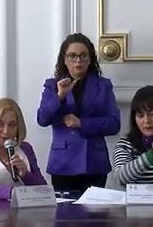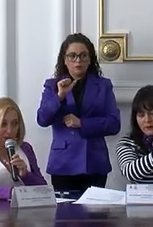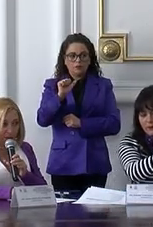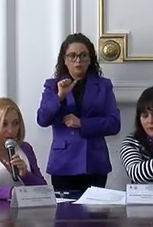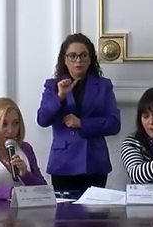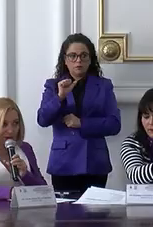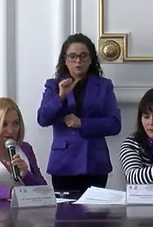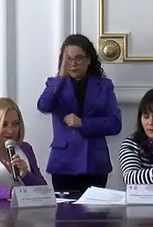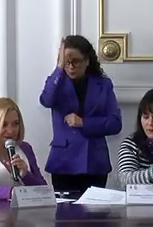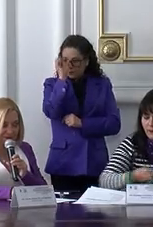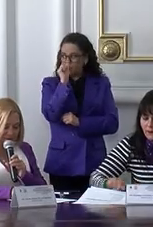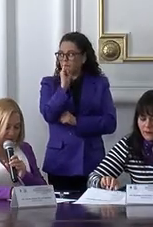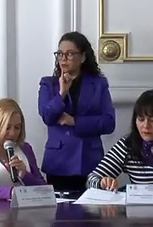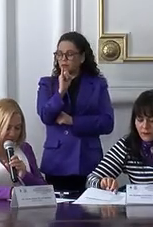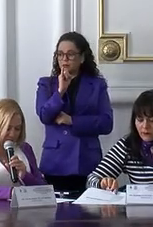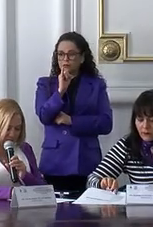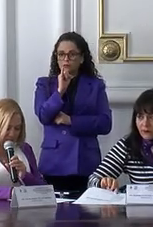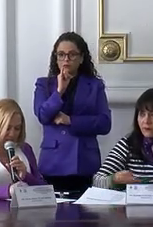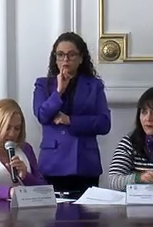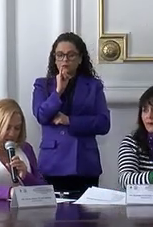Diputado Villanueva, a favor.